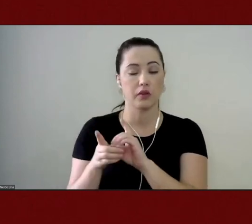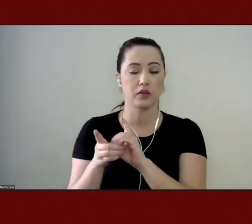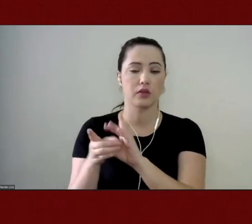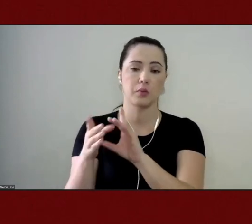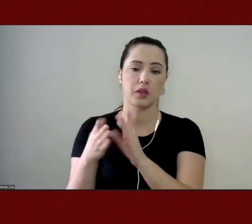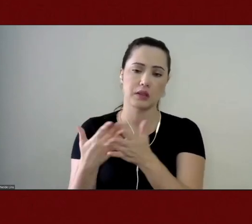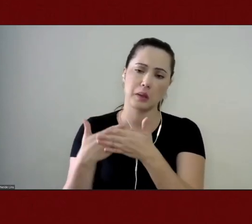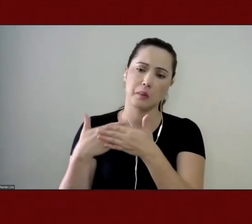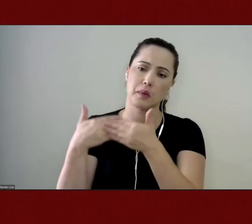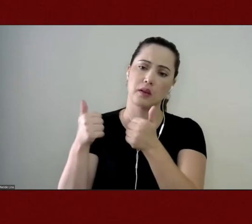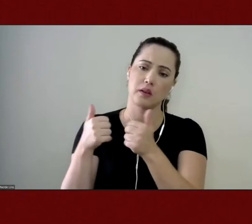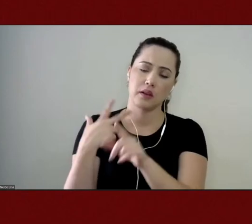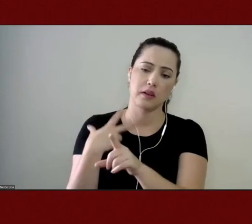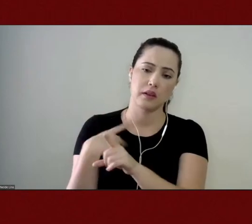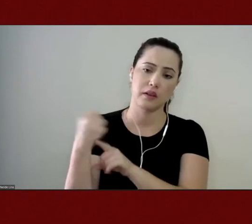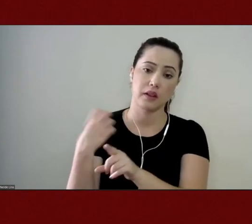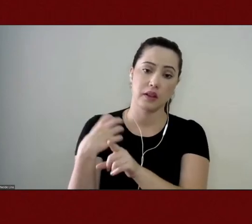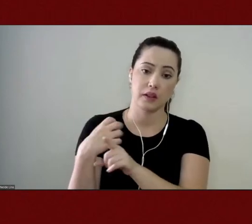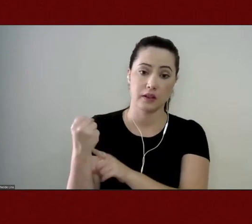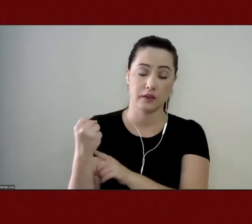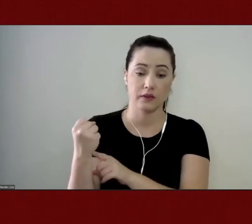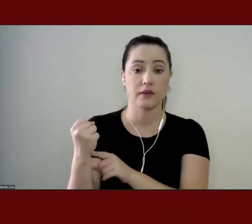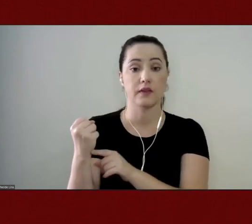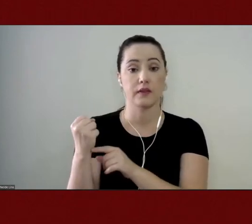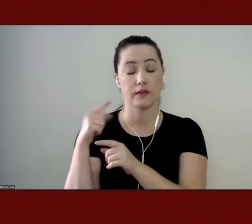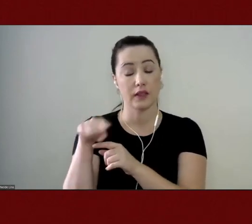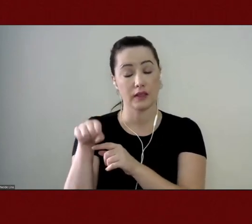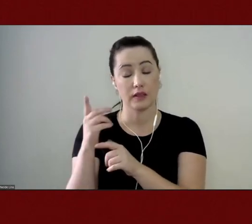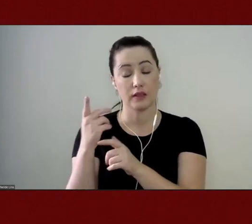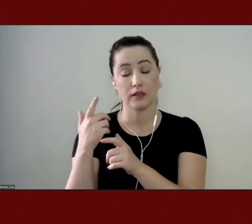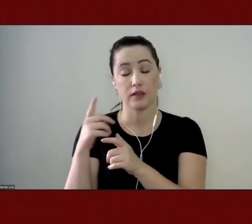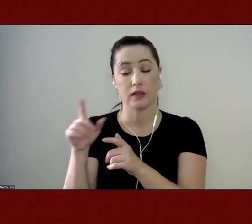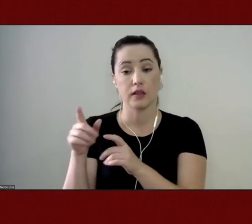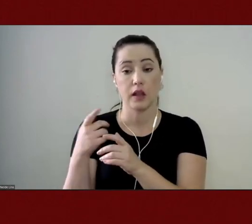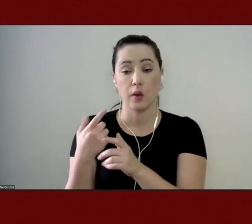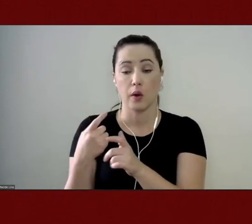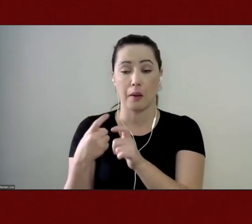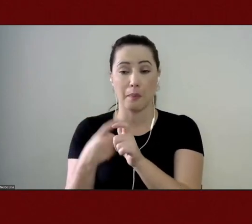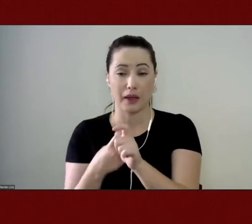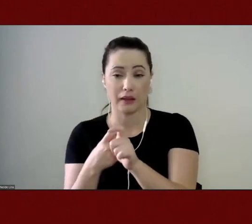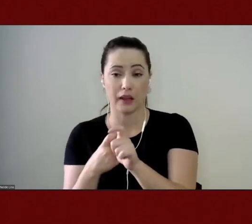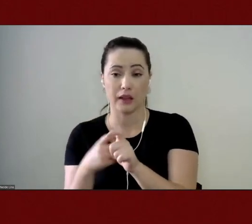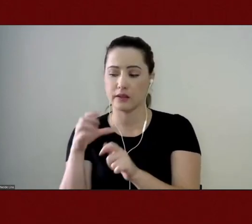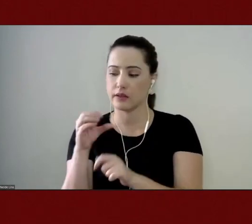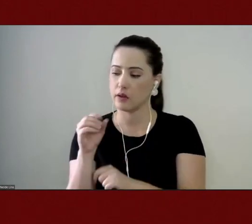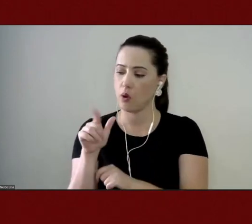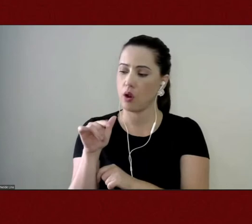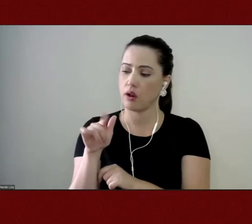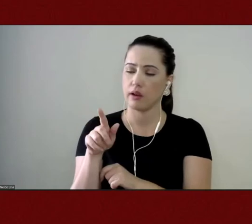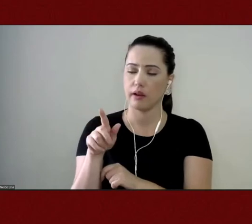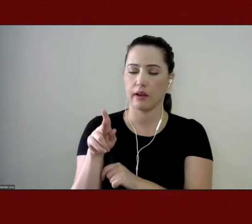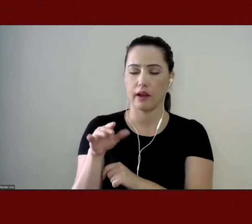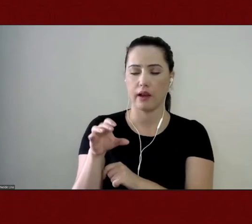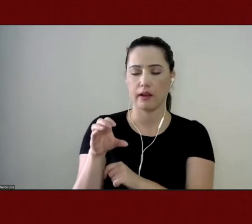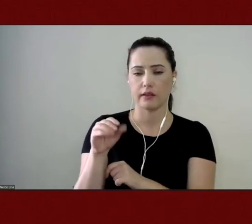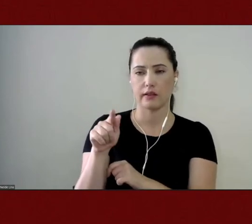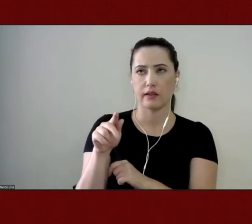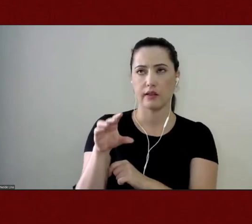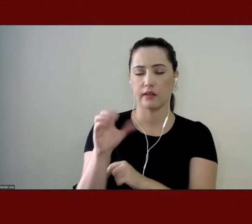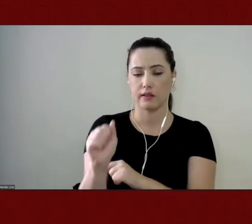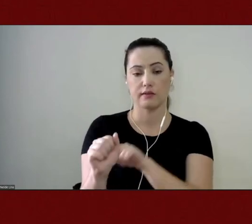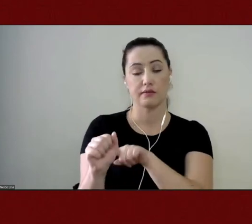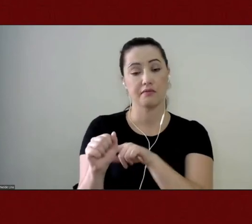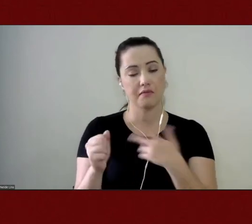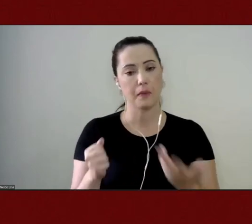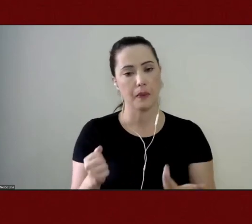superação definitiva das tendências oligárquicas. O debate também está ligado ao quadro estratégico internacional e